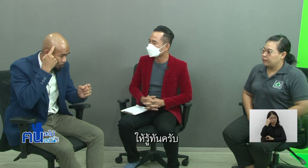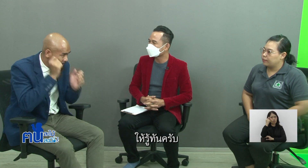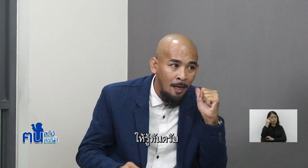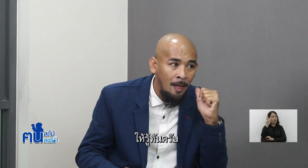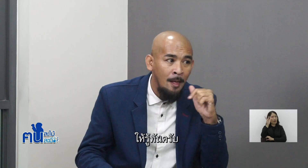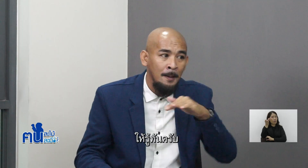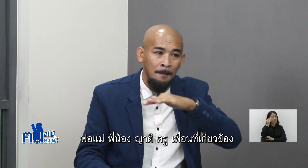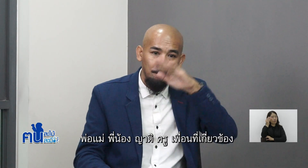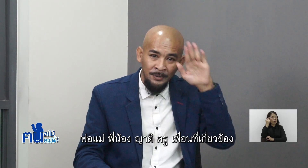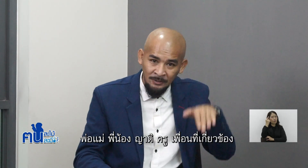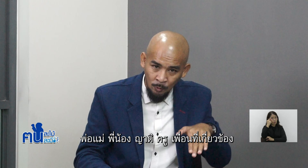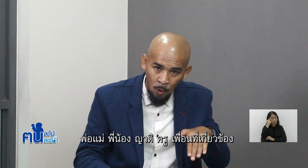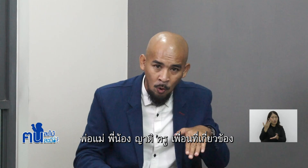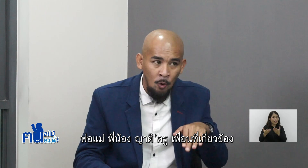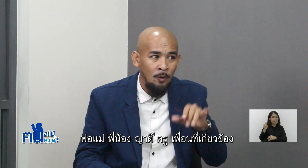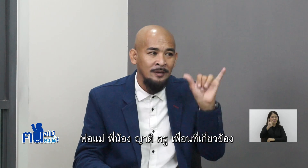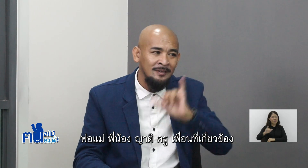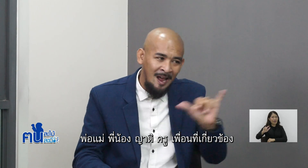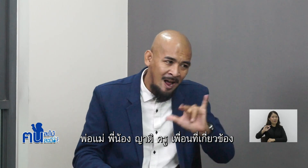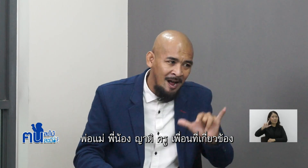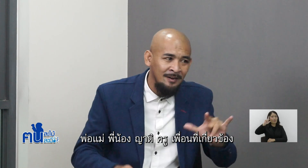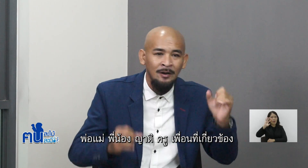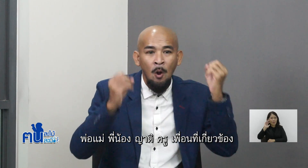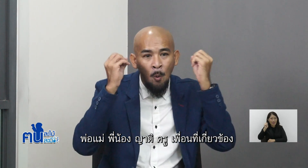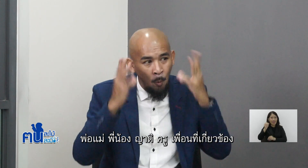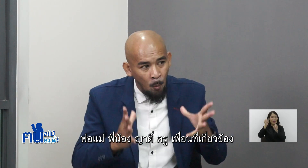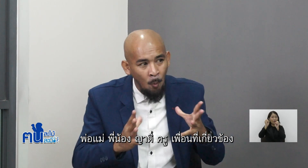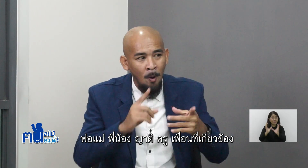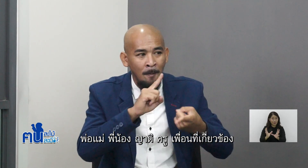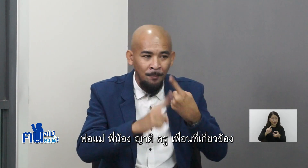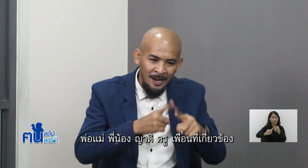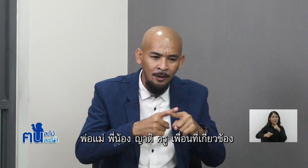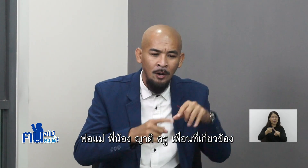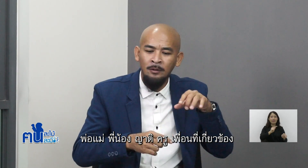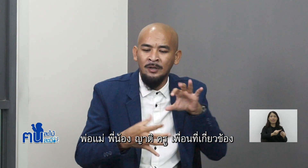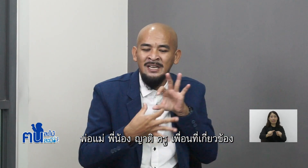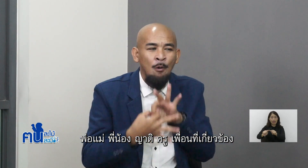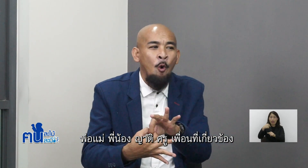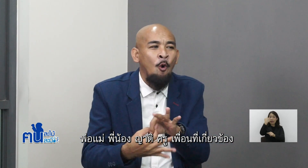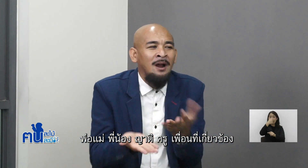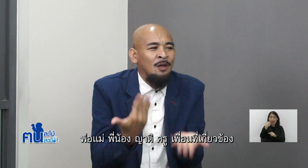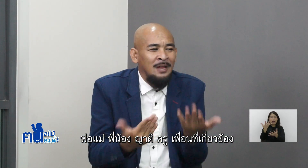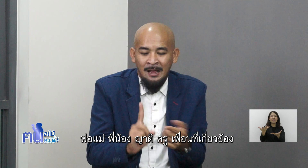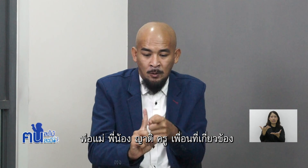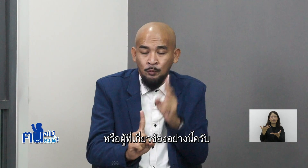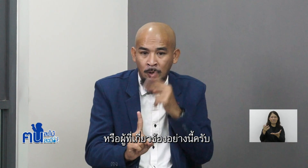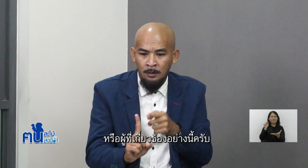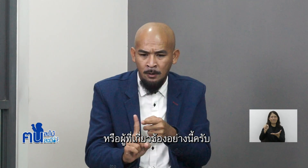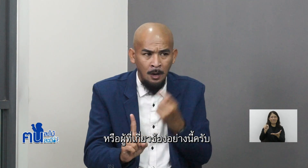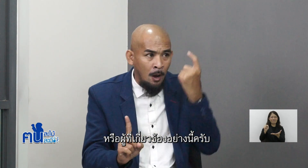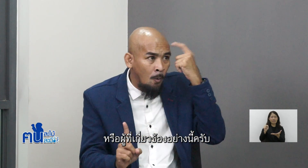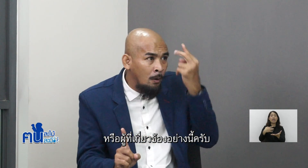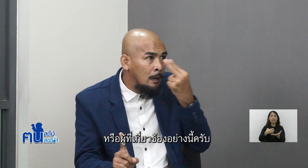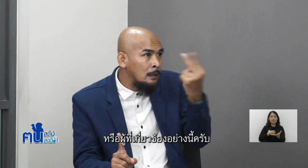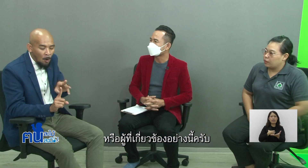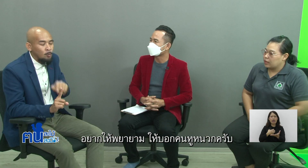ครับพ่อแม่พี่น้องญาติครูเพื่อนที่เกี่ยวข้องหรือผู้ที่เกี่ยว